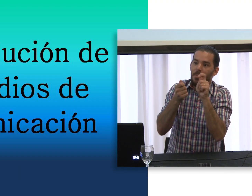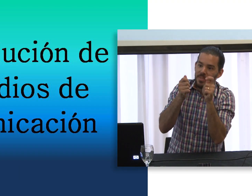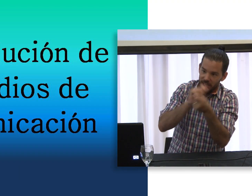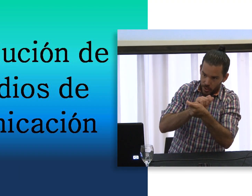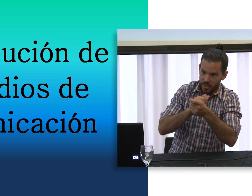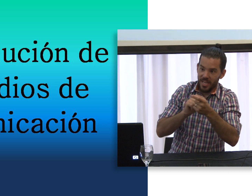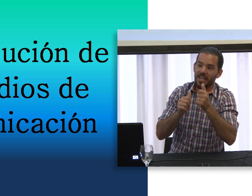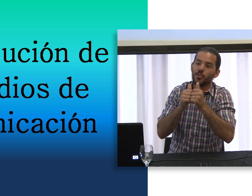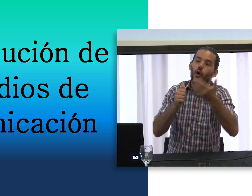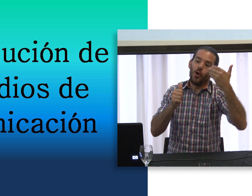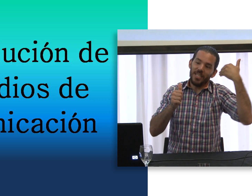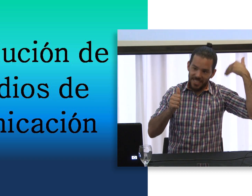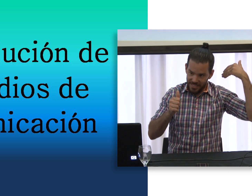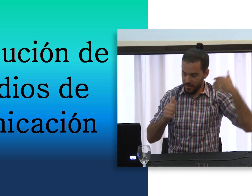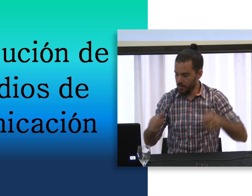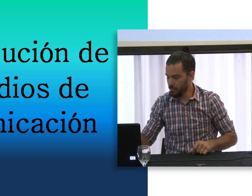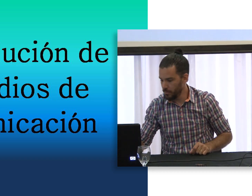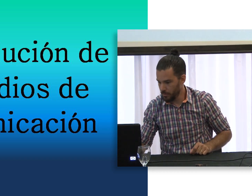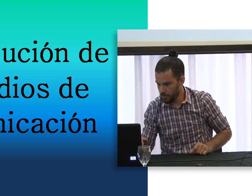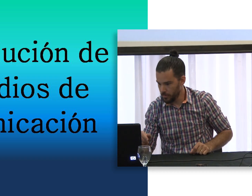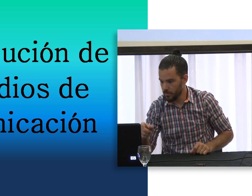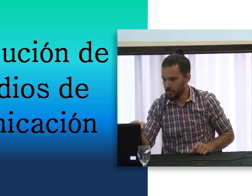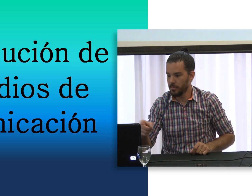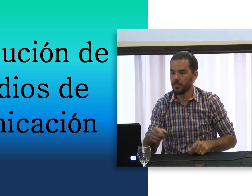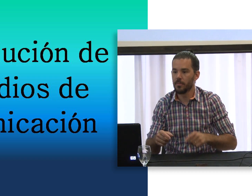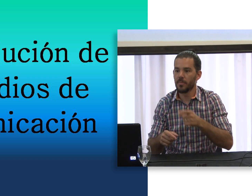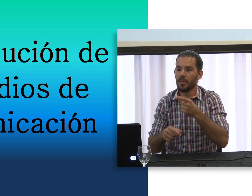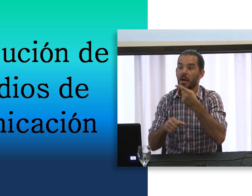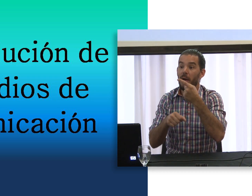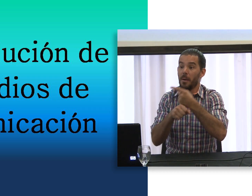los audífonos, fueron cambiando. La historia de los audífonos la vamos a ir contando.